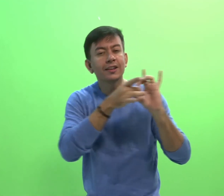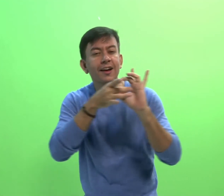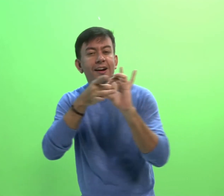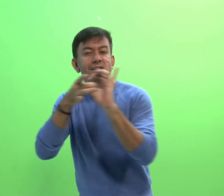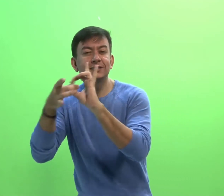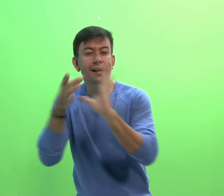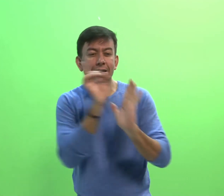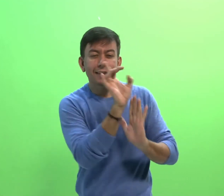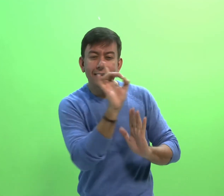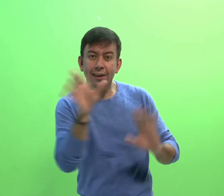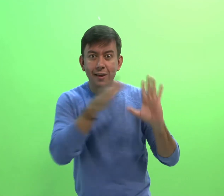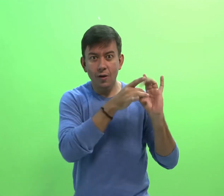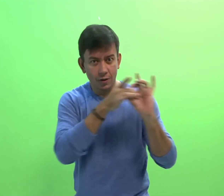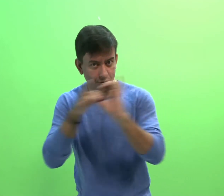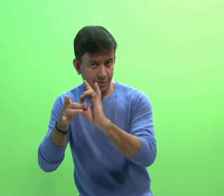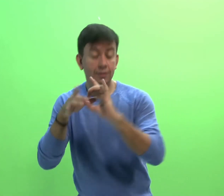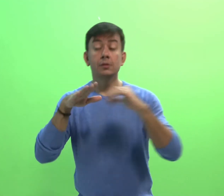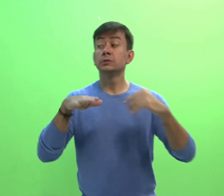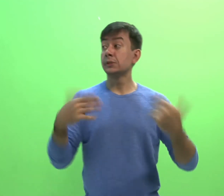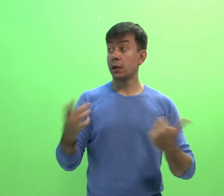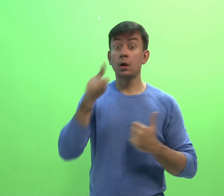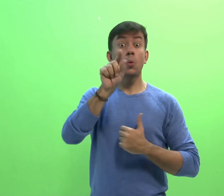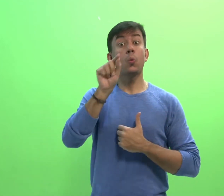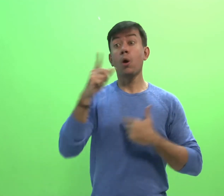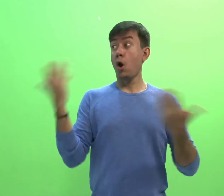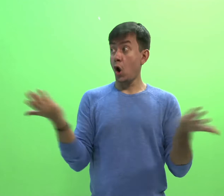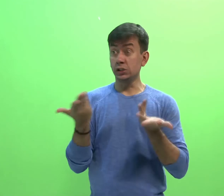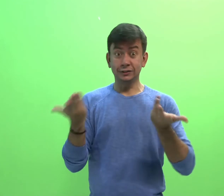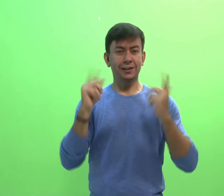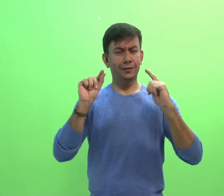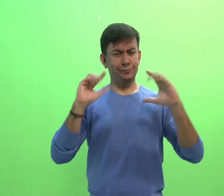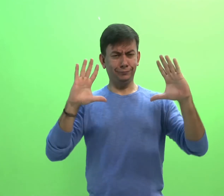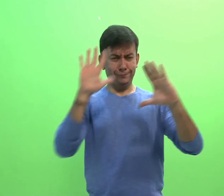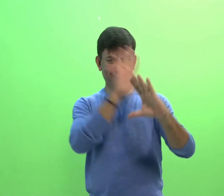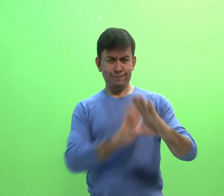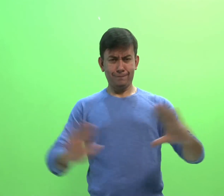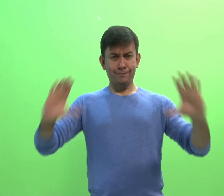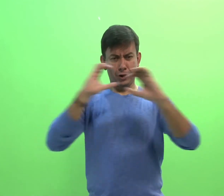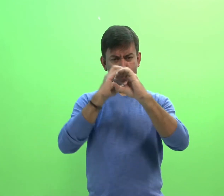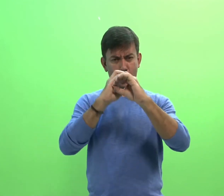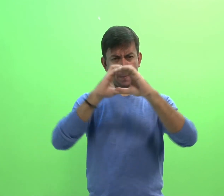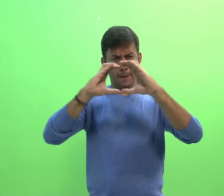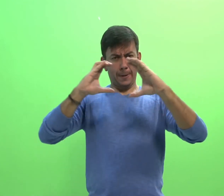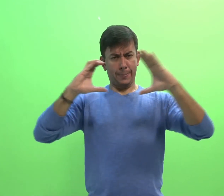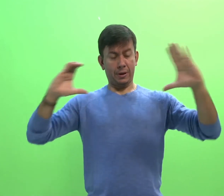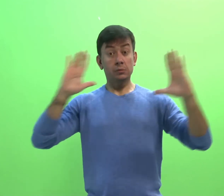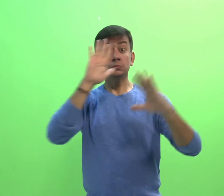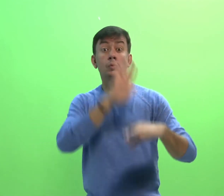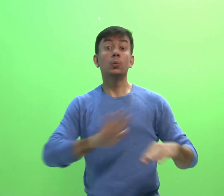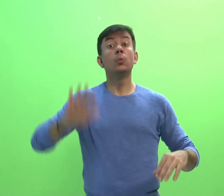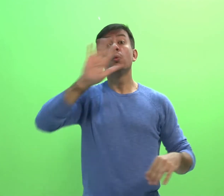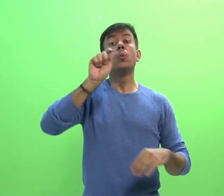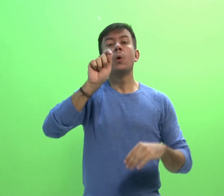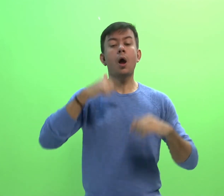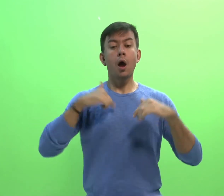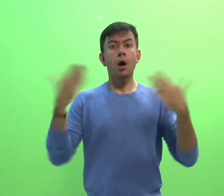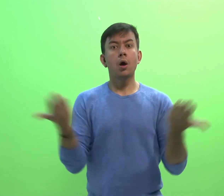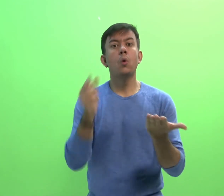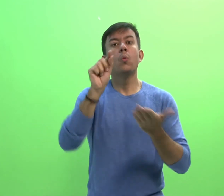como este sinal ele aparece no contexto. Então, vendo hoje estes níveis, eu